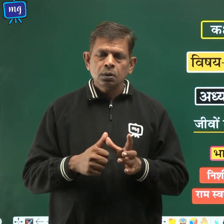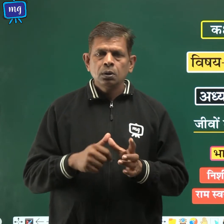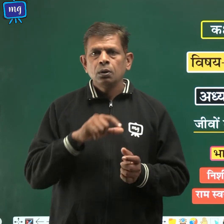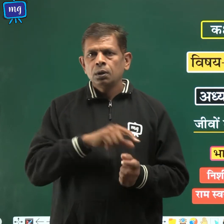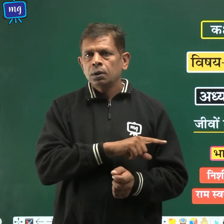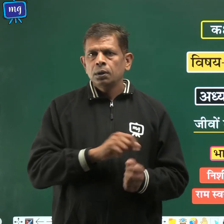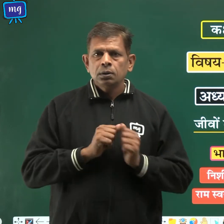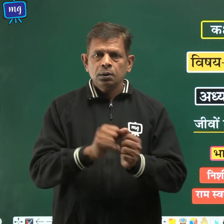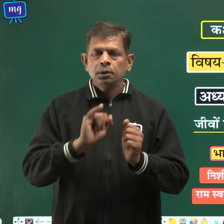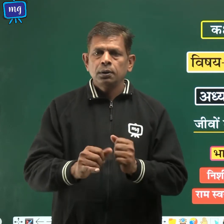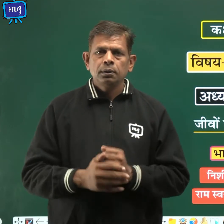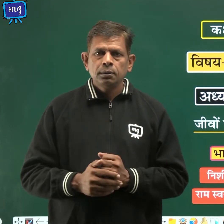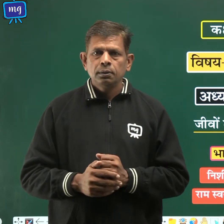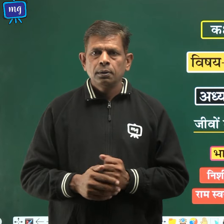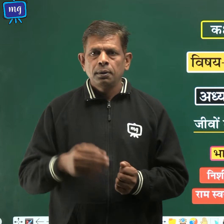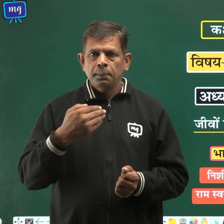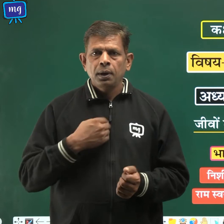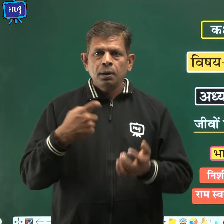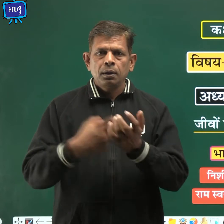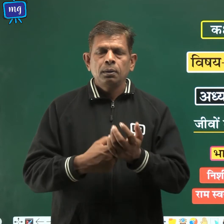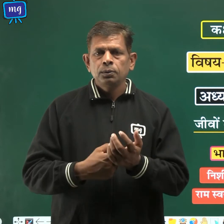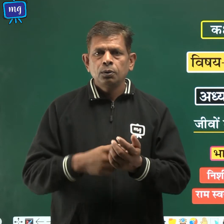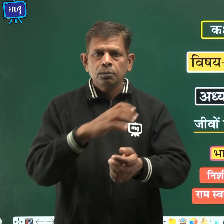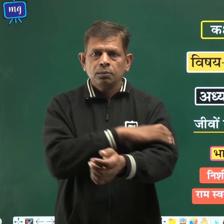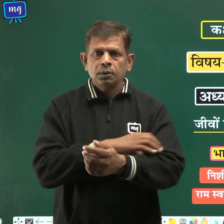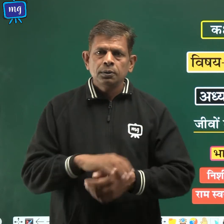और मेरे साथ हैं रामस्वरूप कुमार।